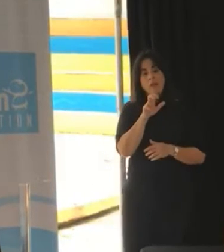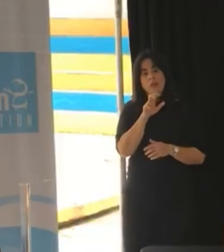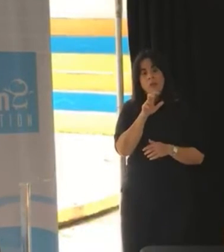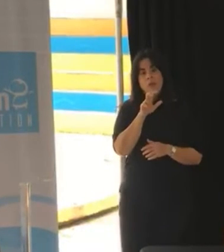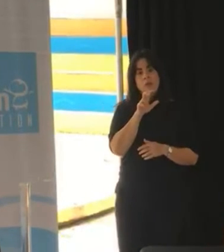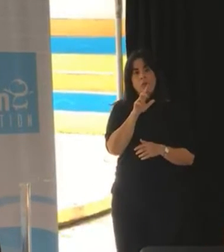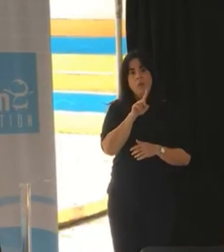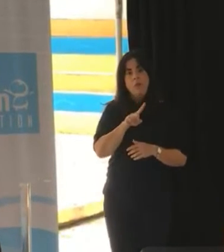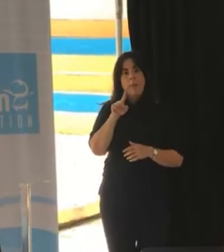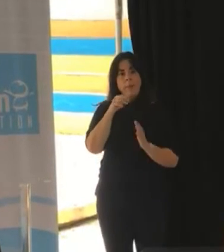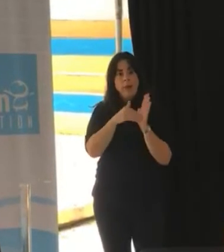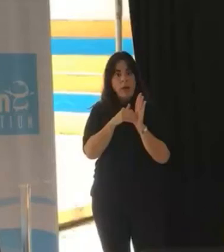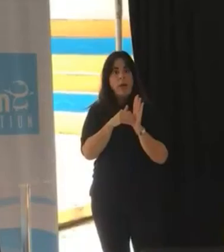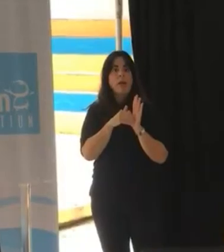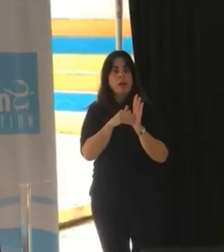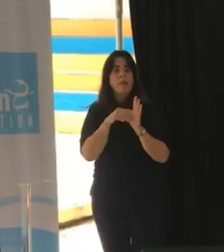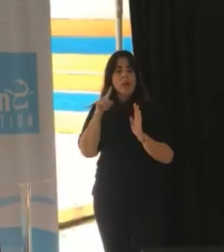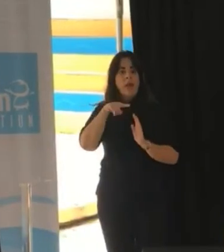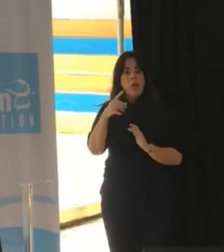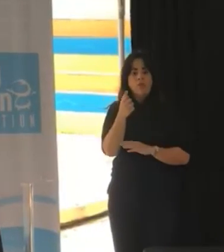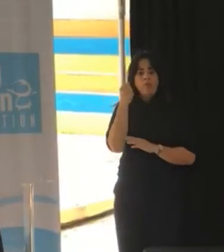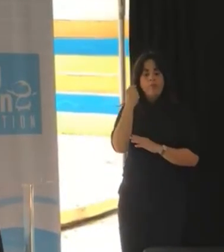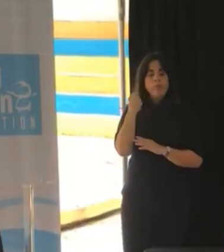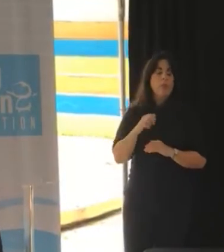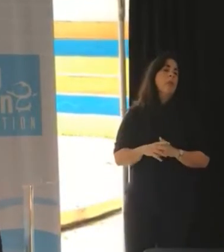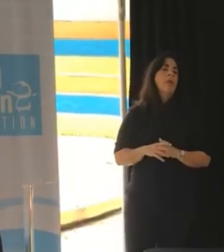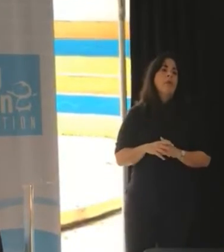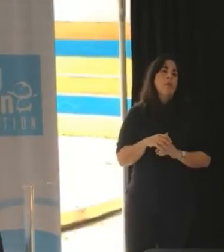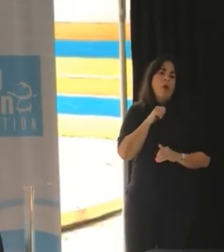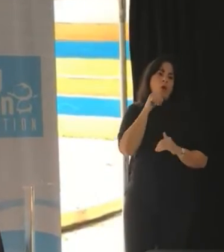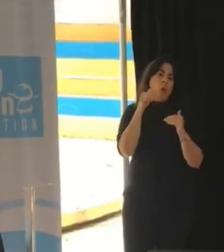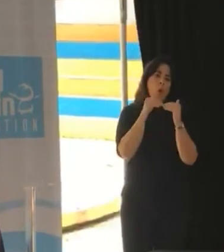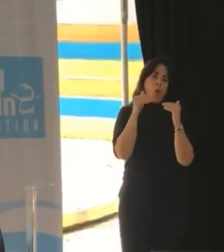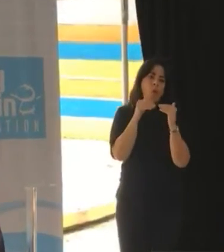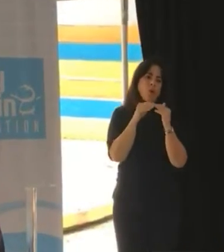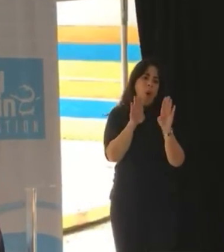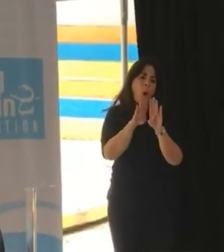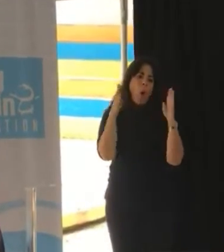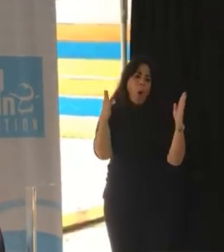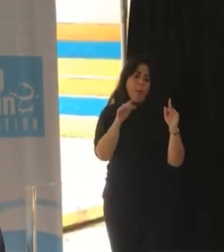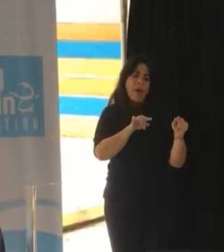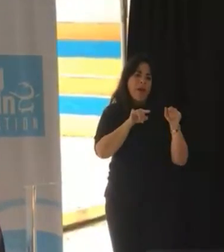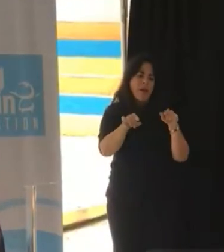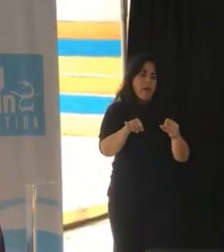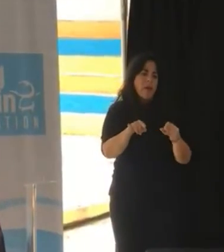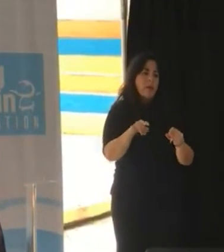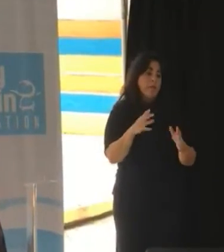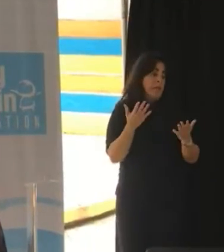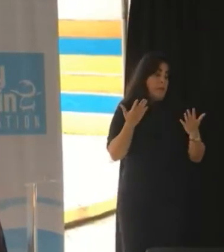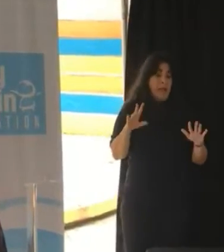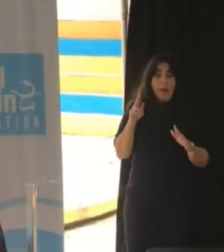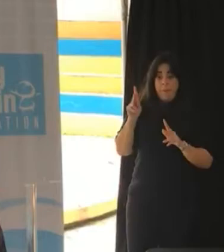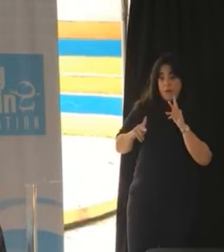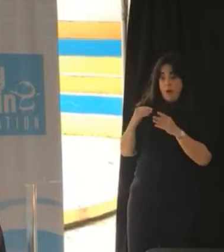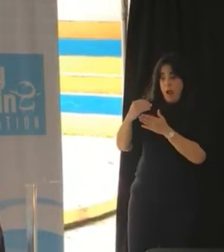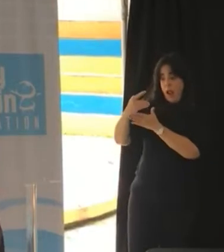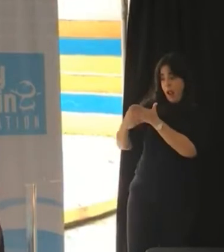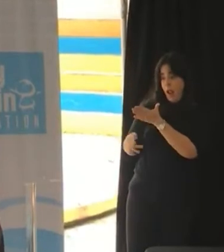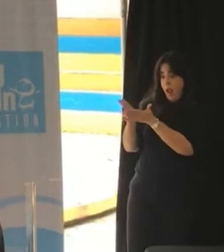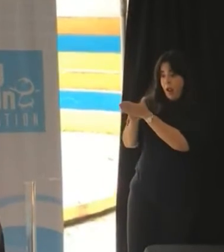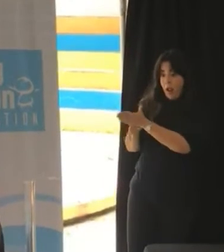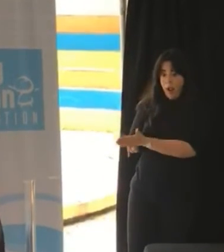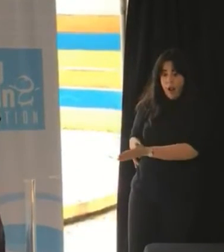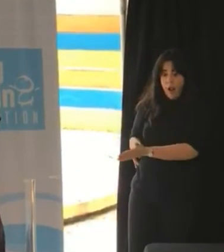...320 turnos... y no se hacía justo yo abrir a un turno y esas personas que ya estaban apuntados se generaron un turno